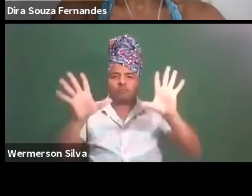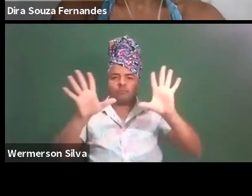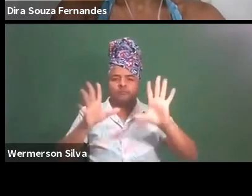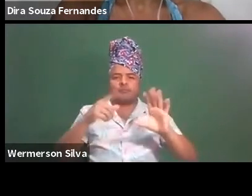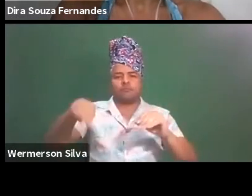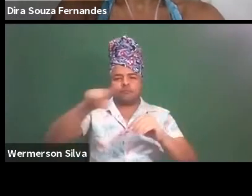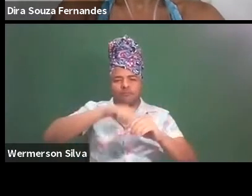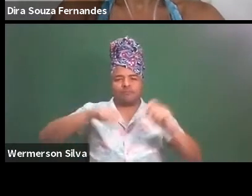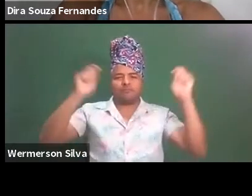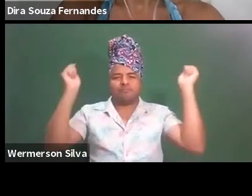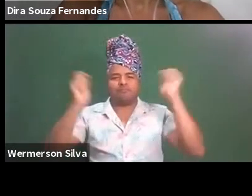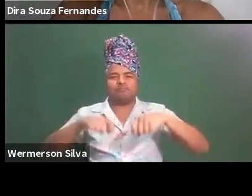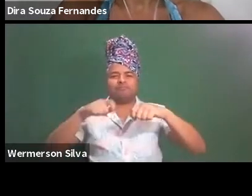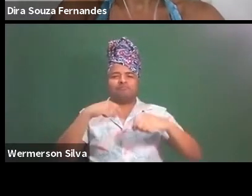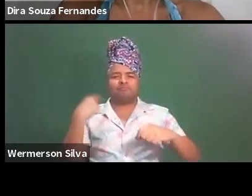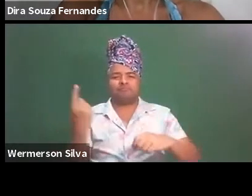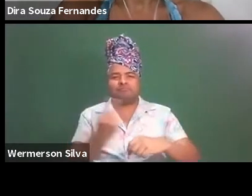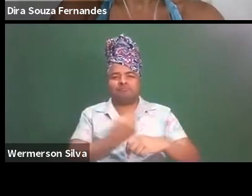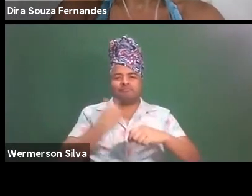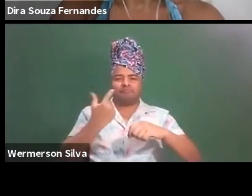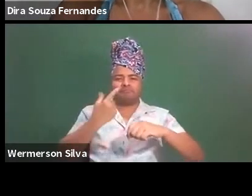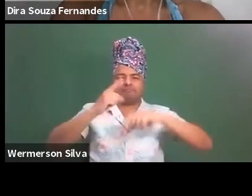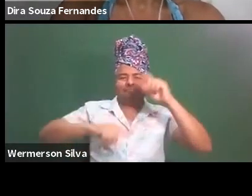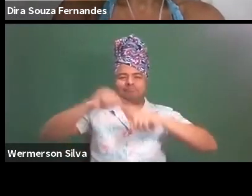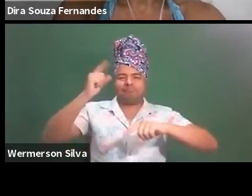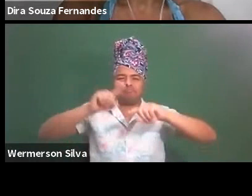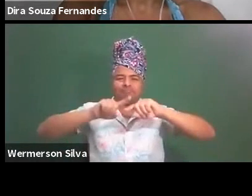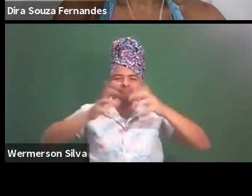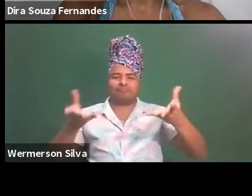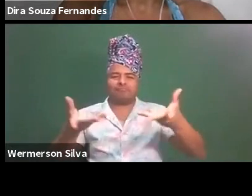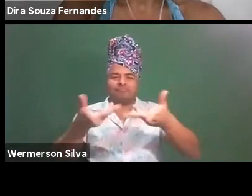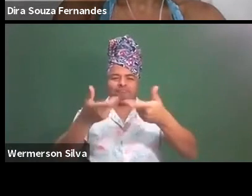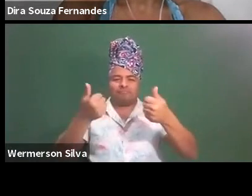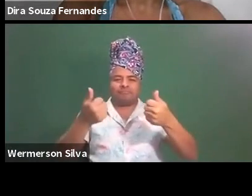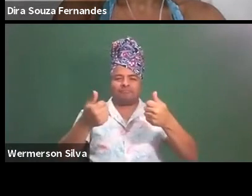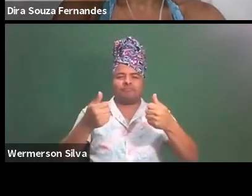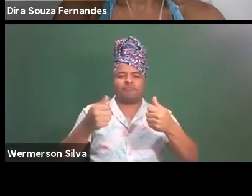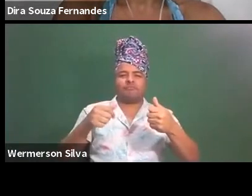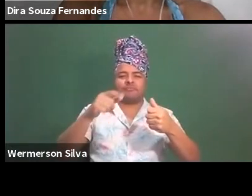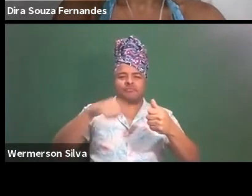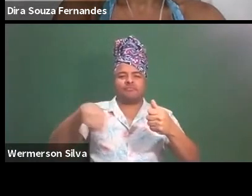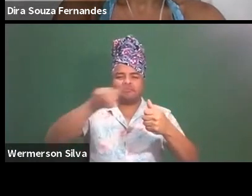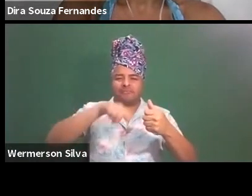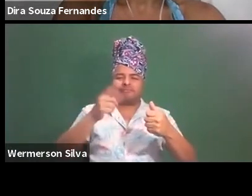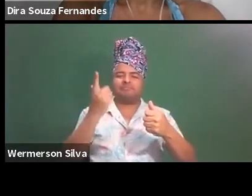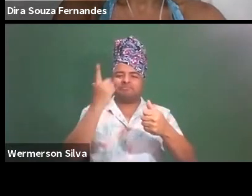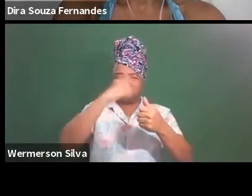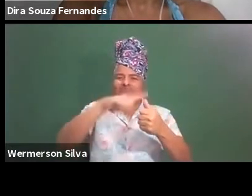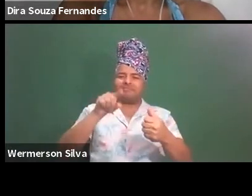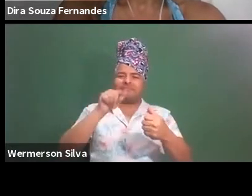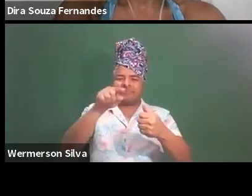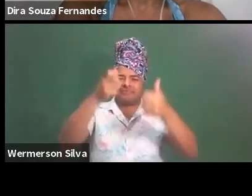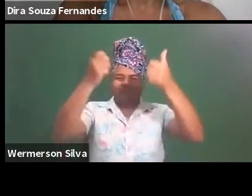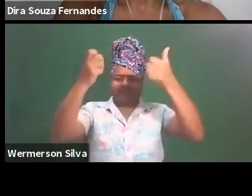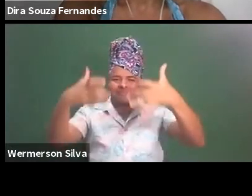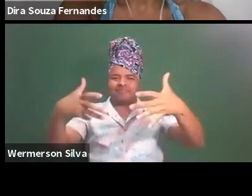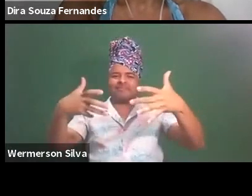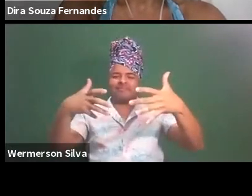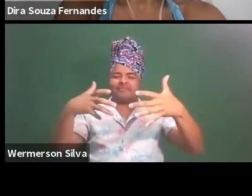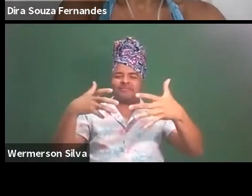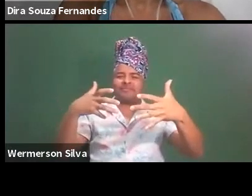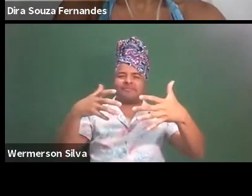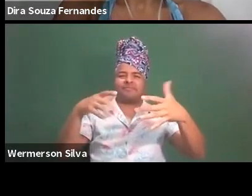fazer esse instrumento com todas essas condições que a gente acabou de dizer.